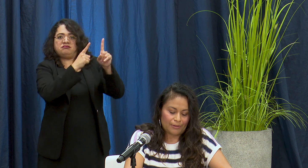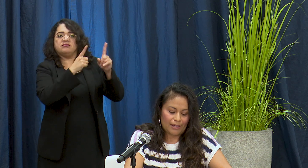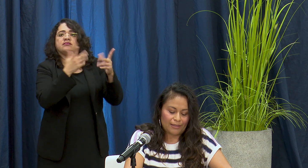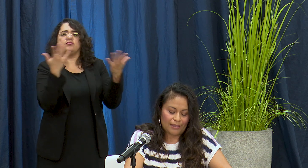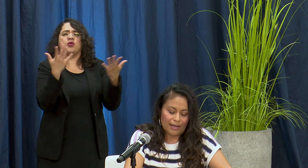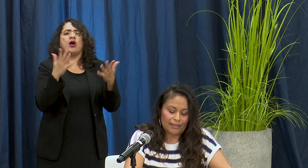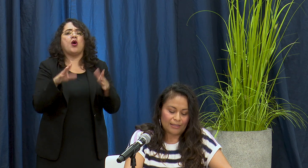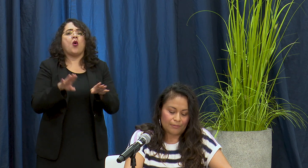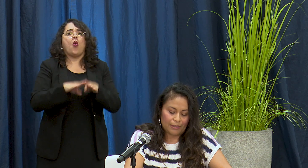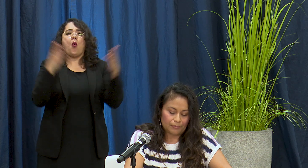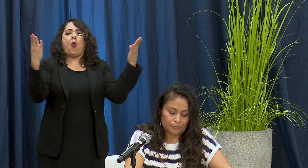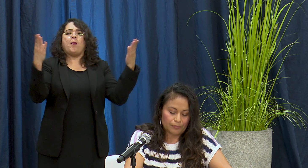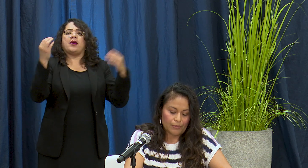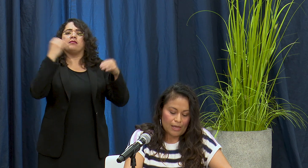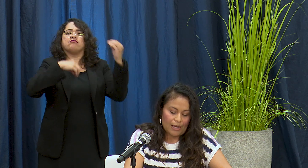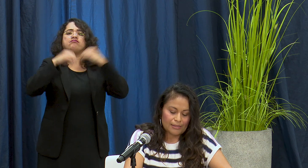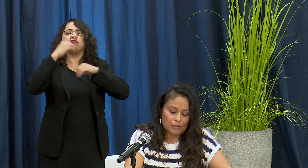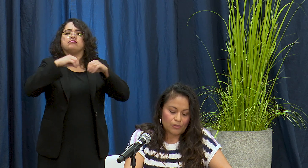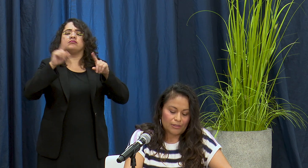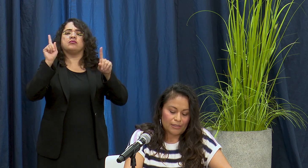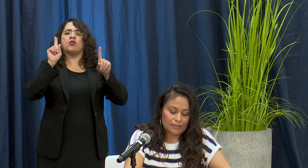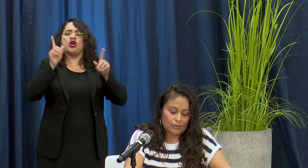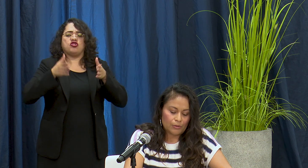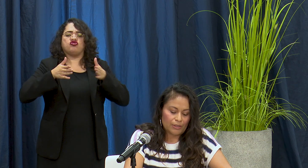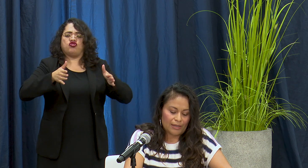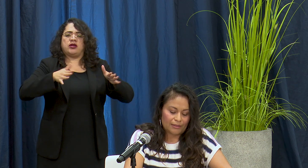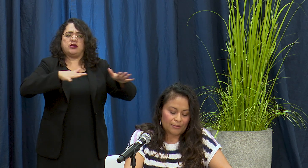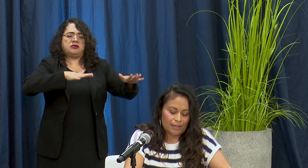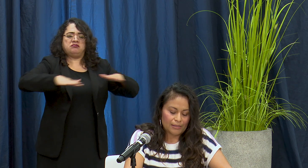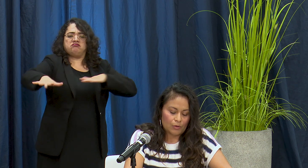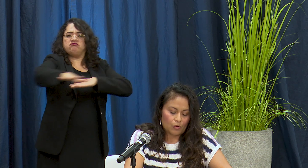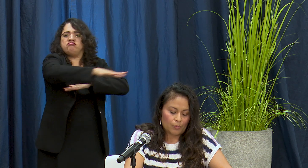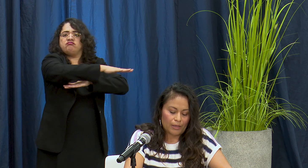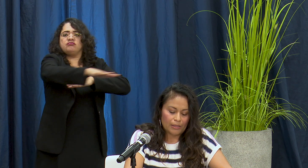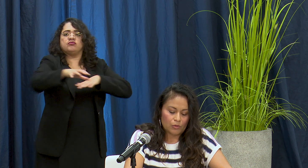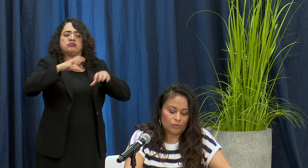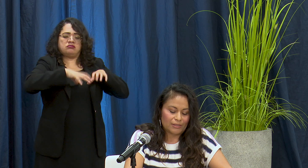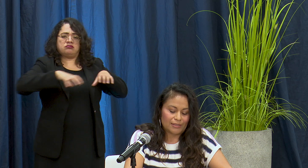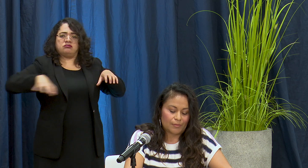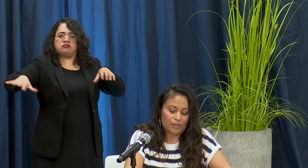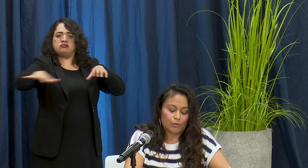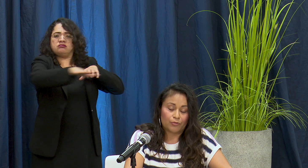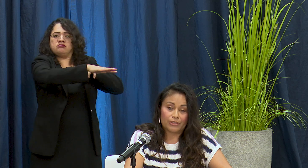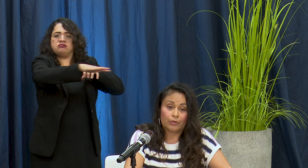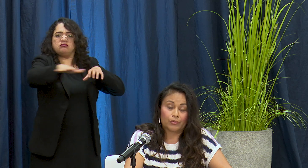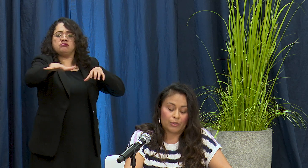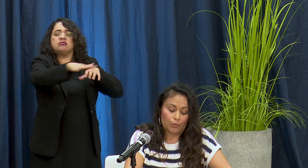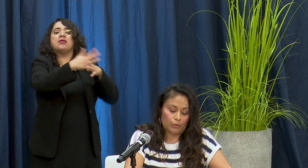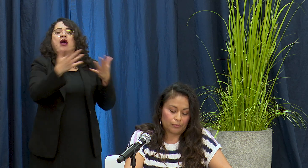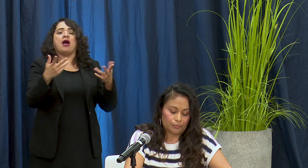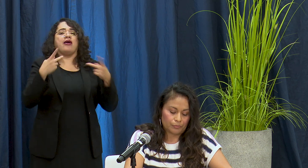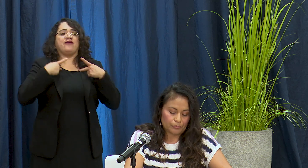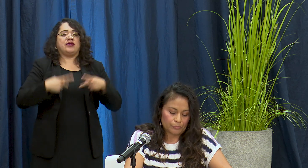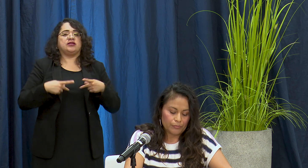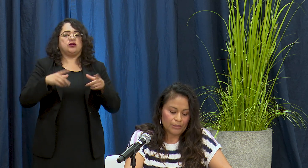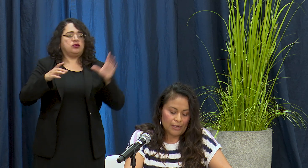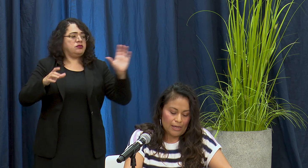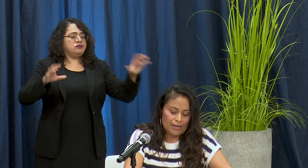para actividad en el aire libre, acceso de tránsito y actividades económicas con distanciamiento físico seguro.